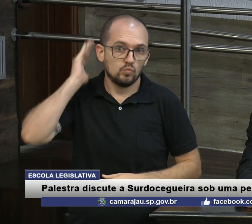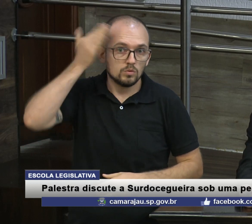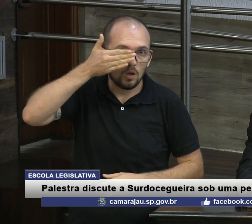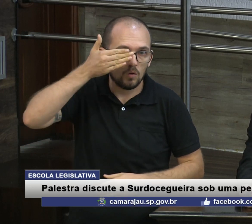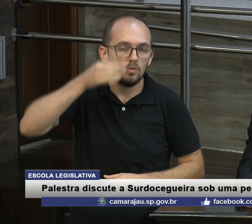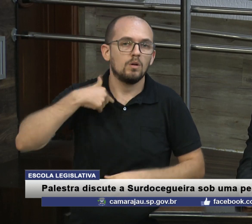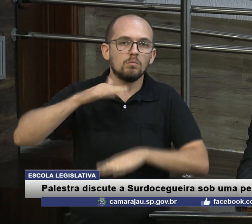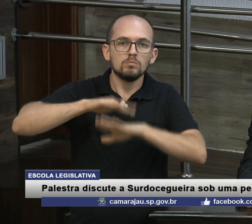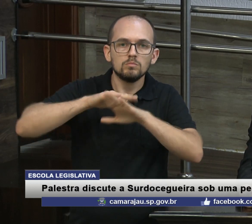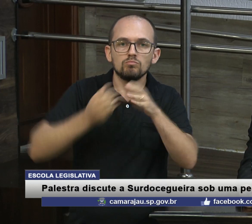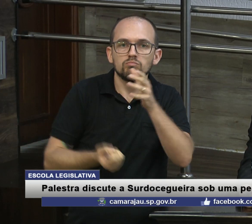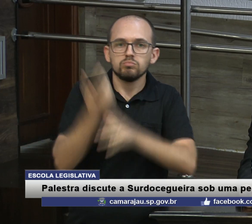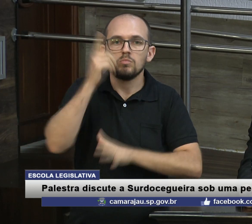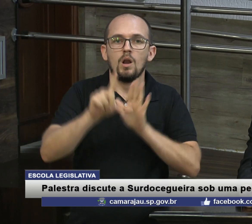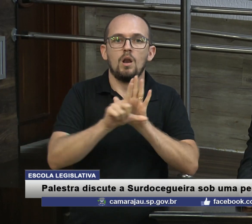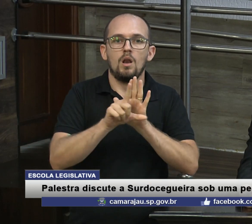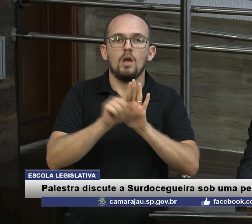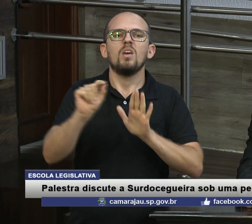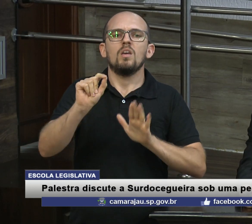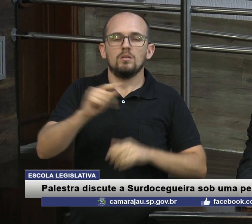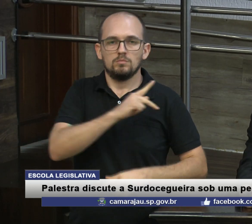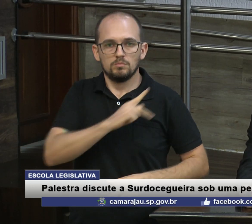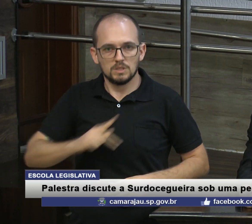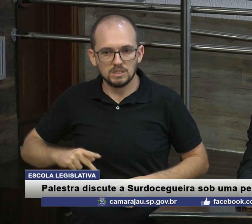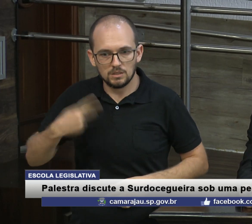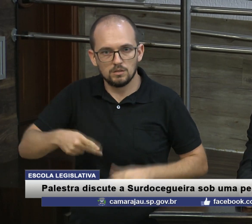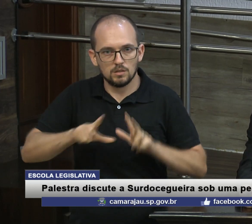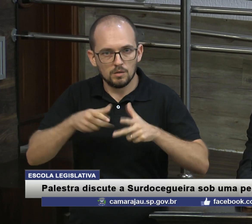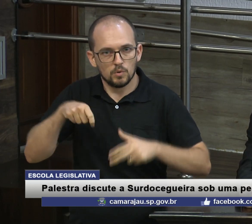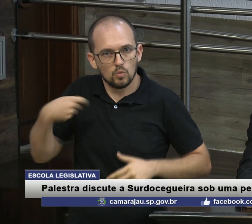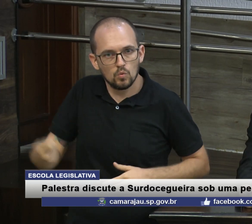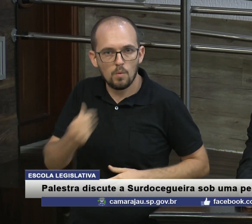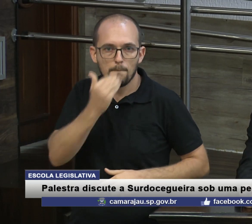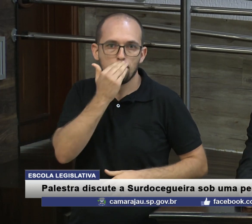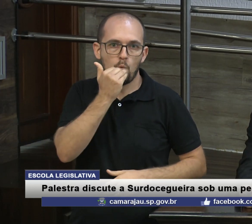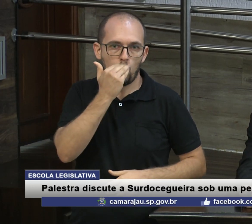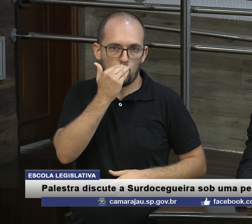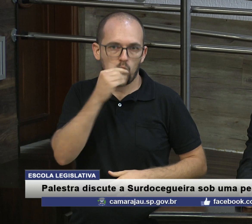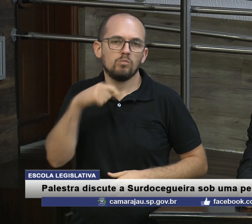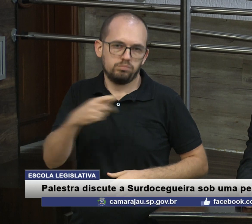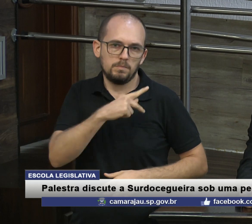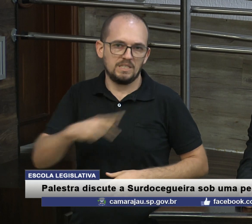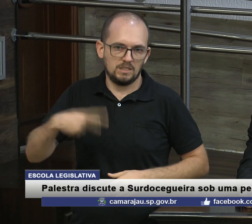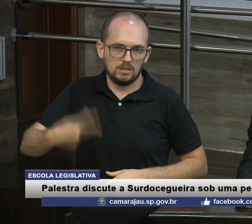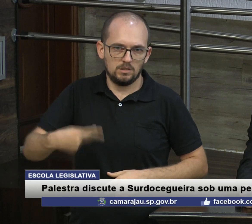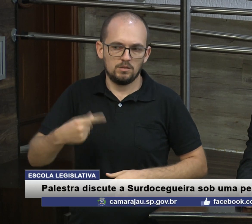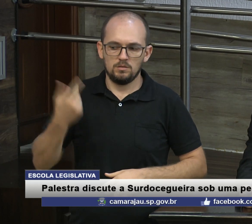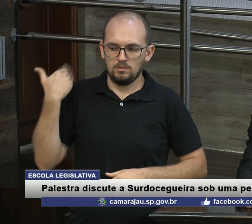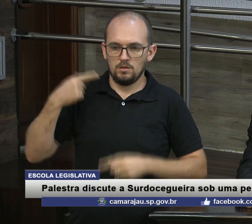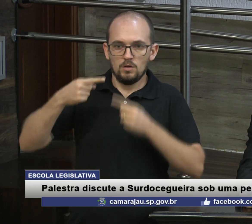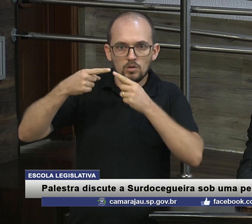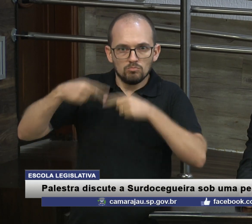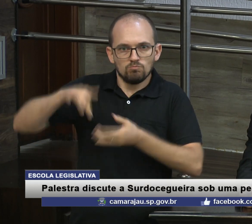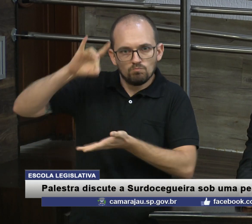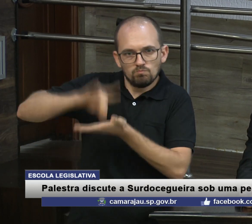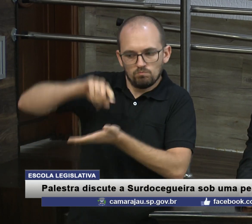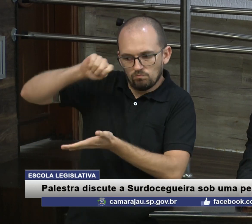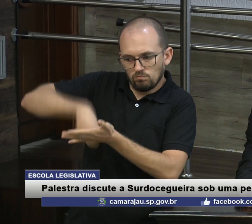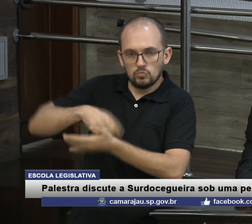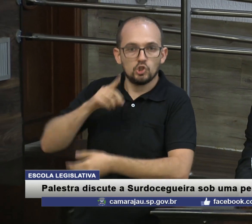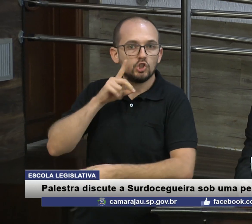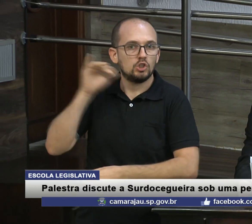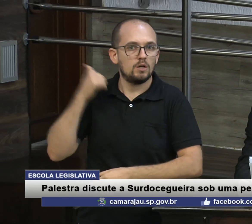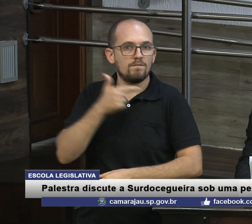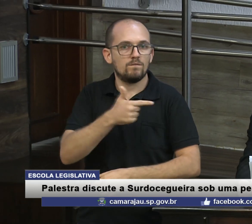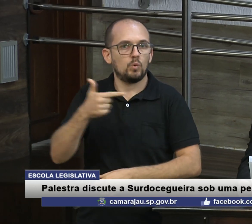lei é de autoria do presidente da Câmara, vereador José Carlos Borgo, e foi promulgada recentemente, no dia 22 de outubro.